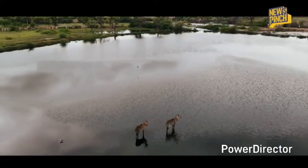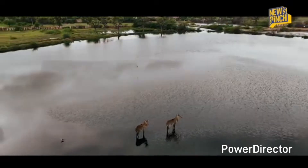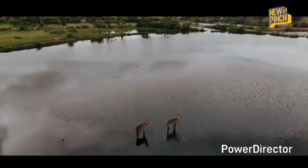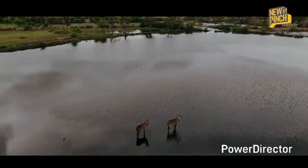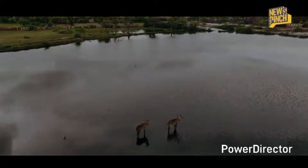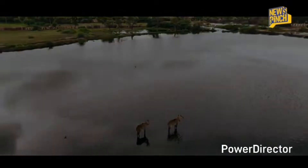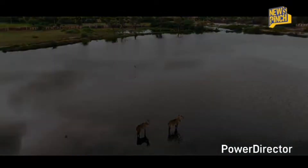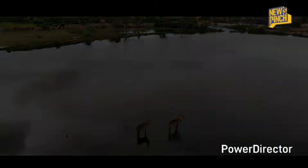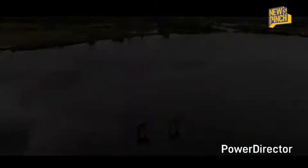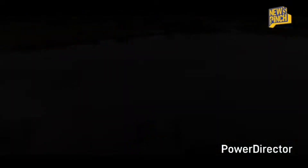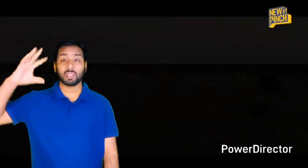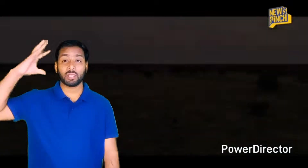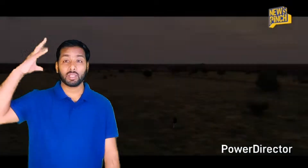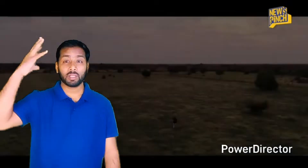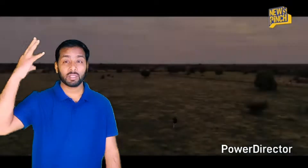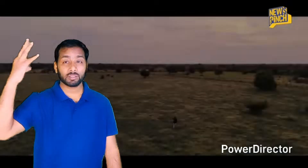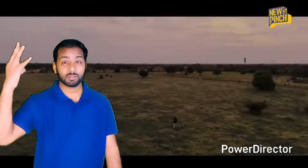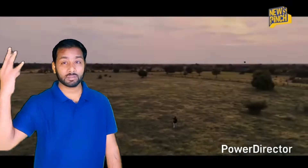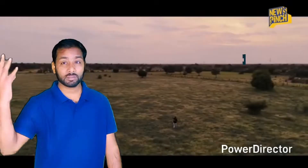आसार